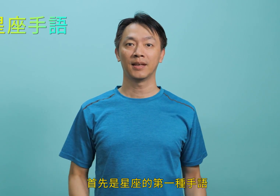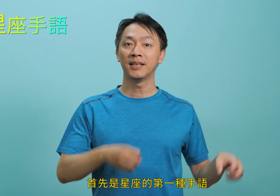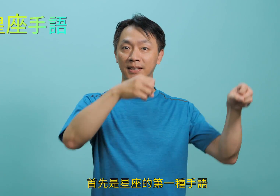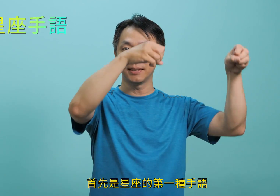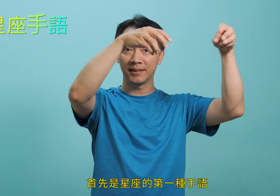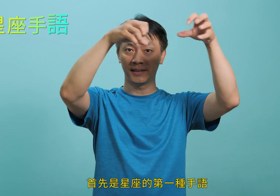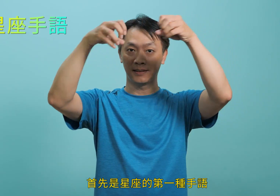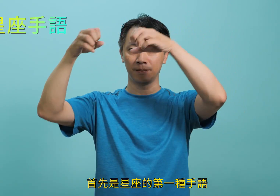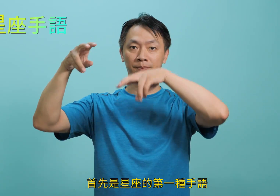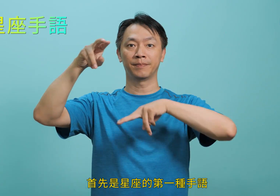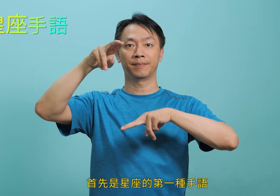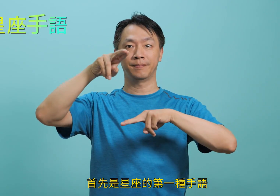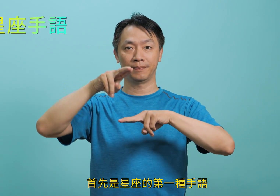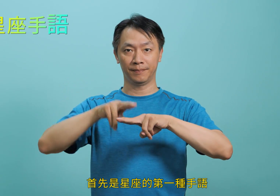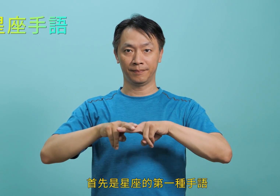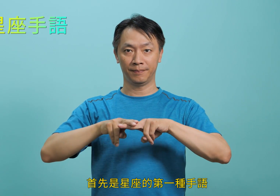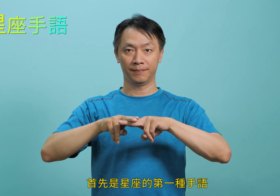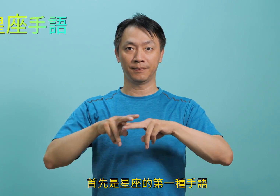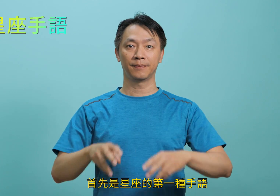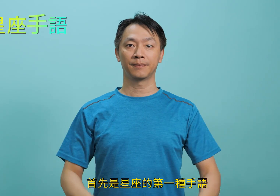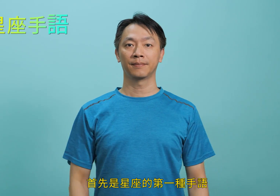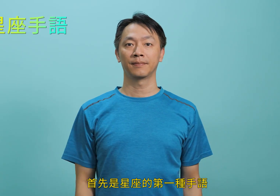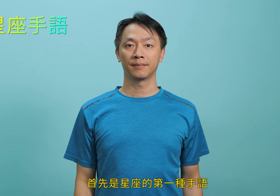首先是星座的第一种手语，